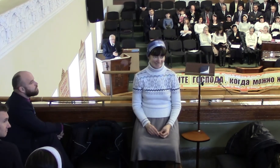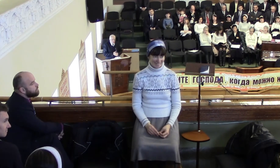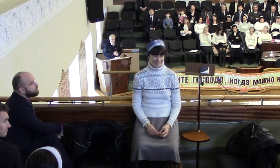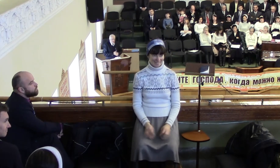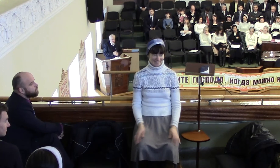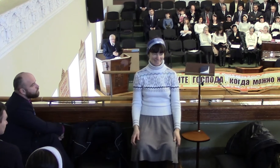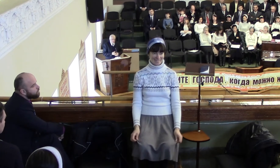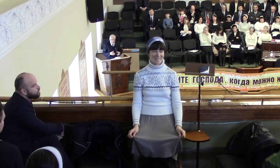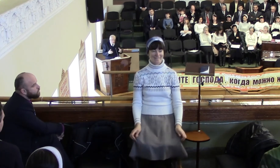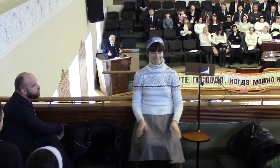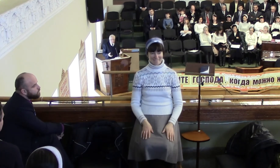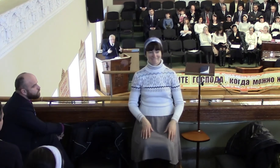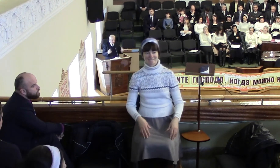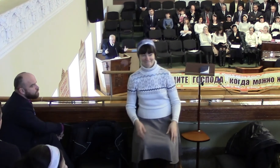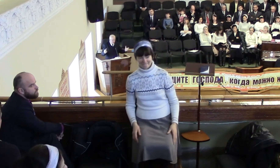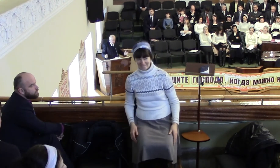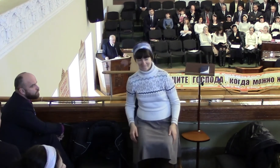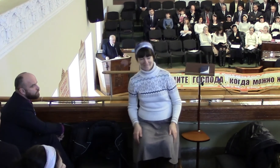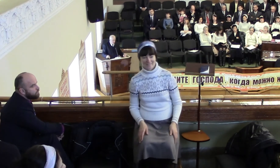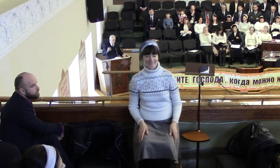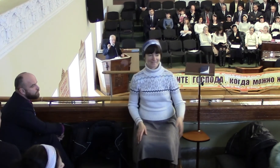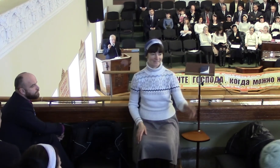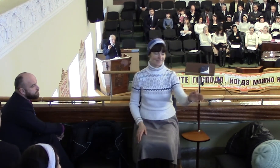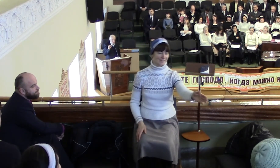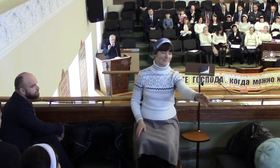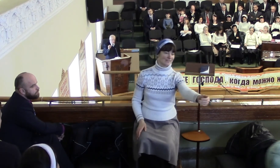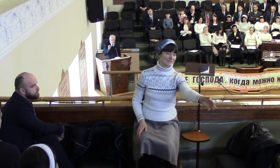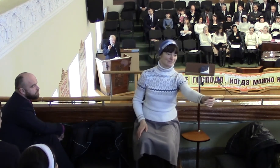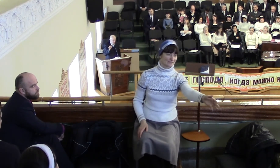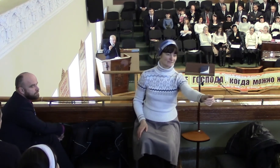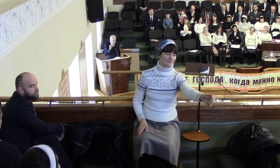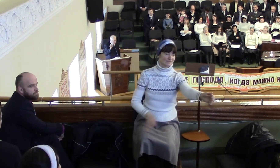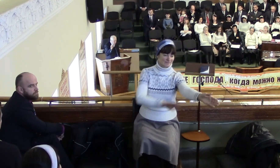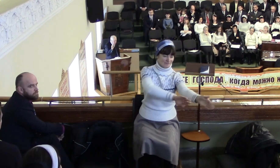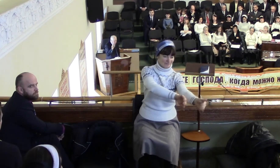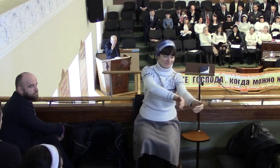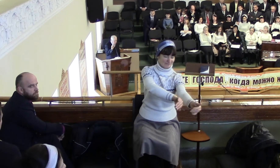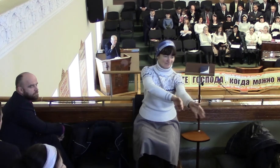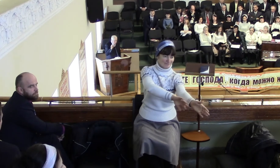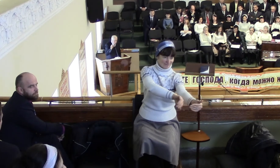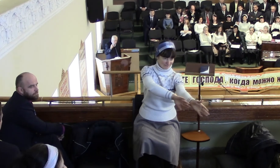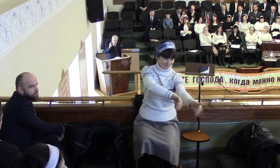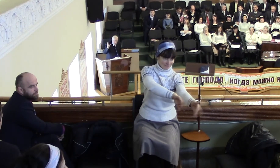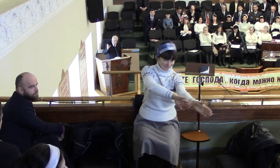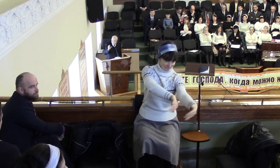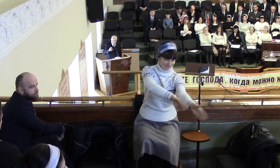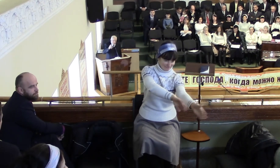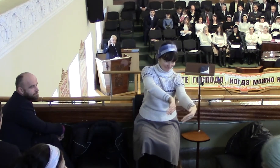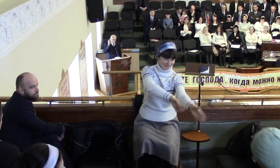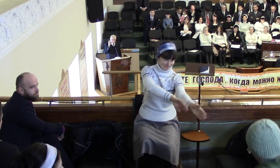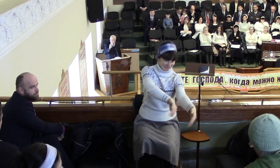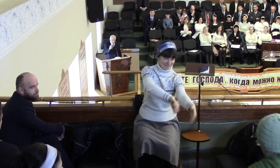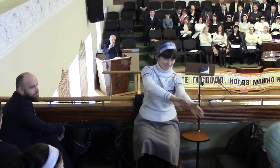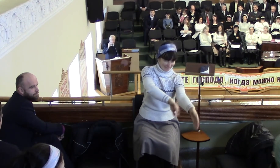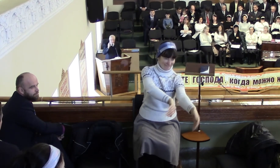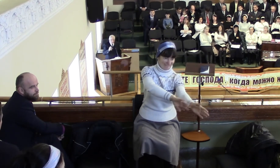Иисусом Христом, Господом нашим. Можно точку поставить. Вот на этом. Кто избавит?